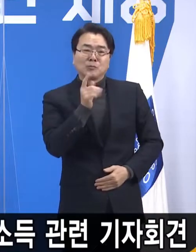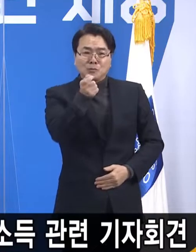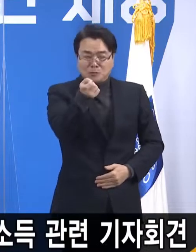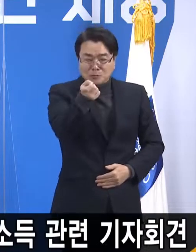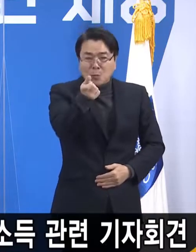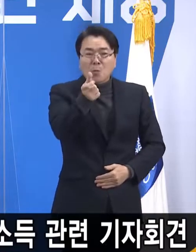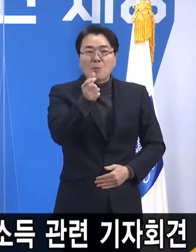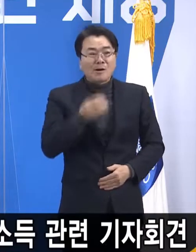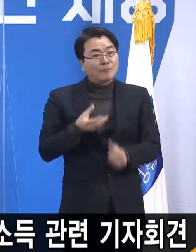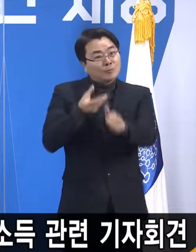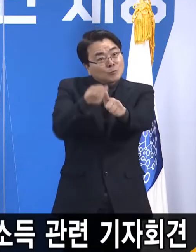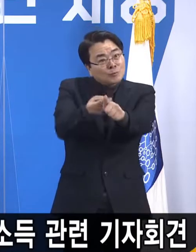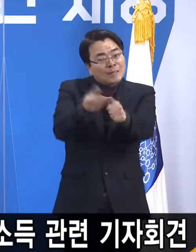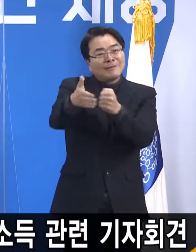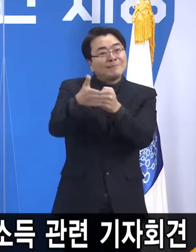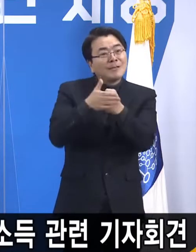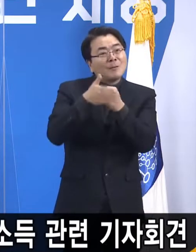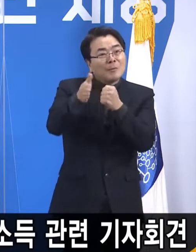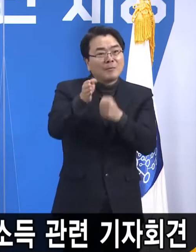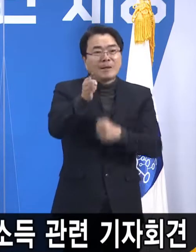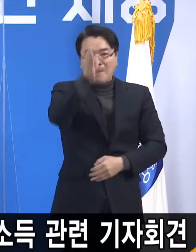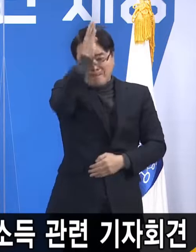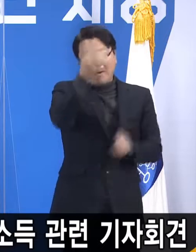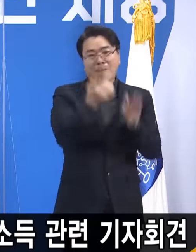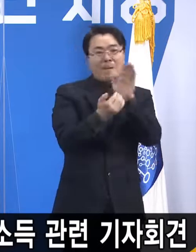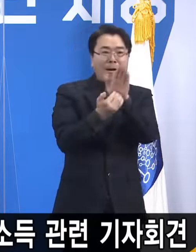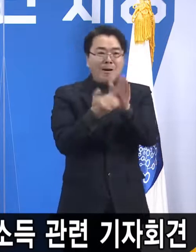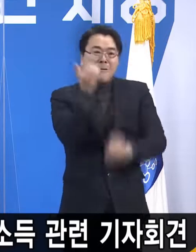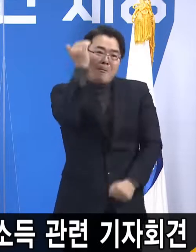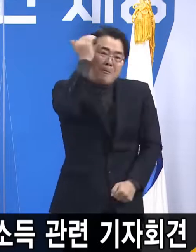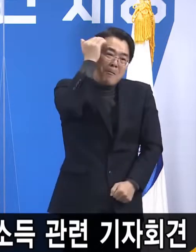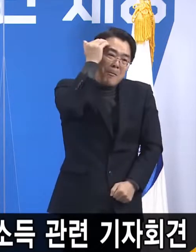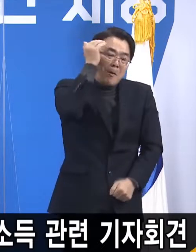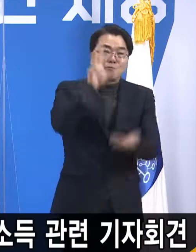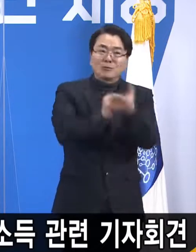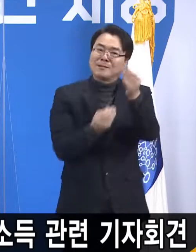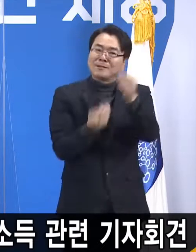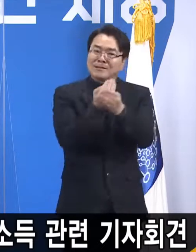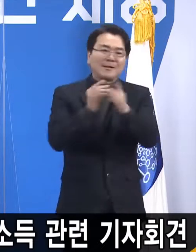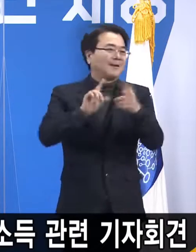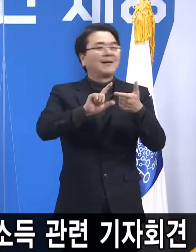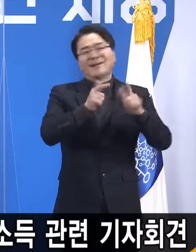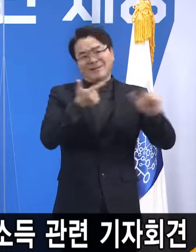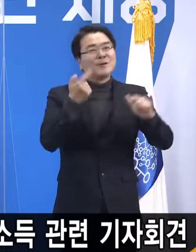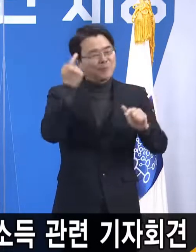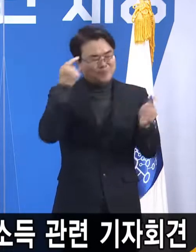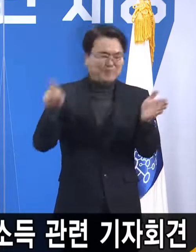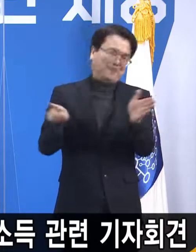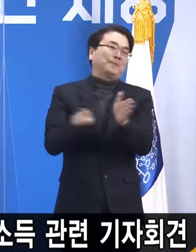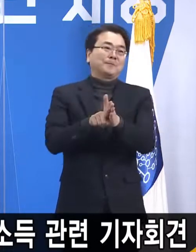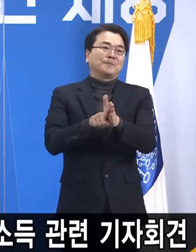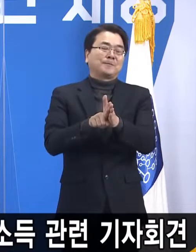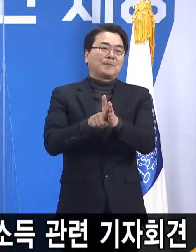소액을 지원받았다고 해서 방역에 지장을 초래하지는 않을 것으로 확신합니다.